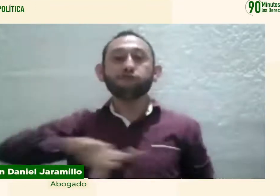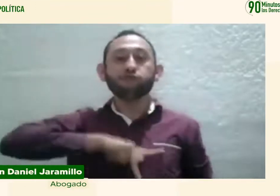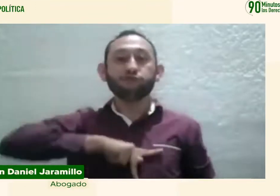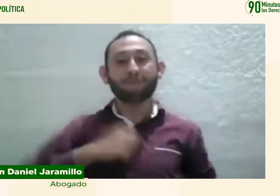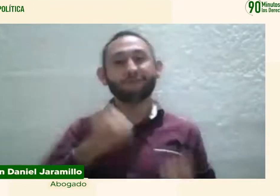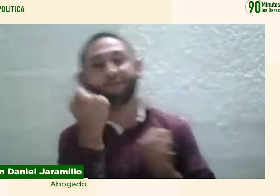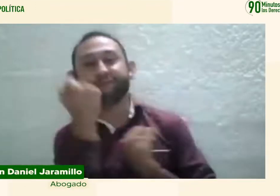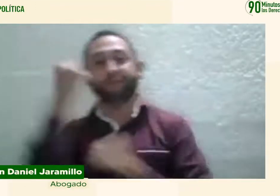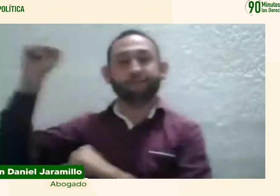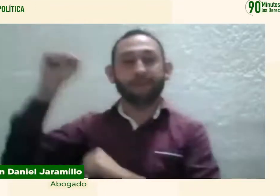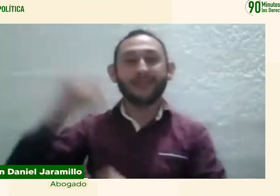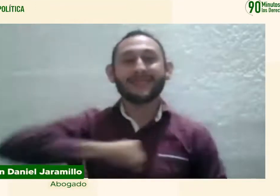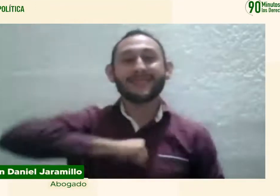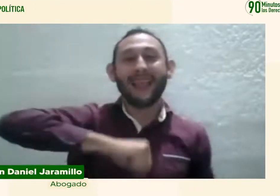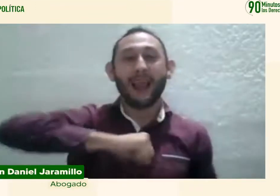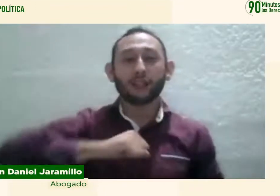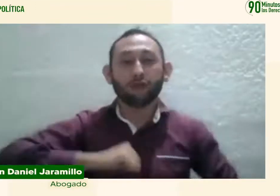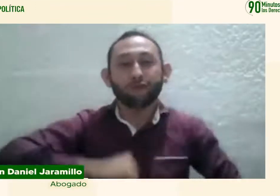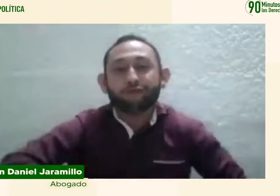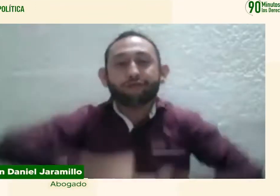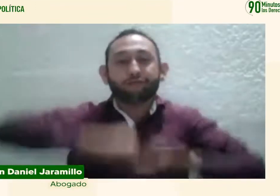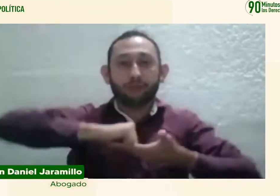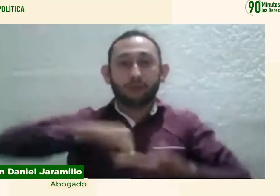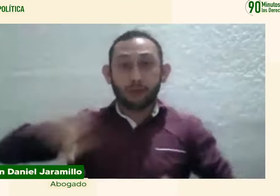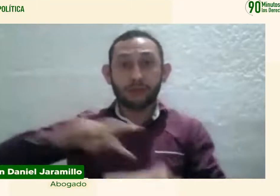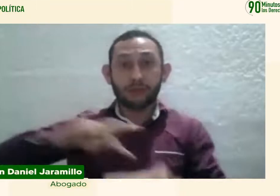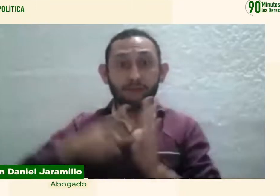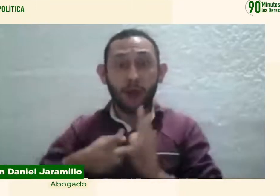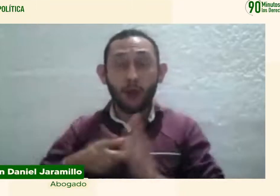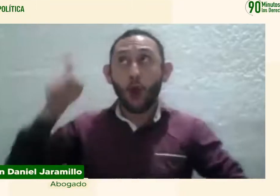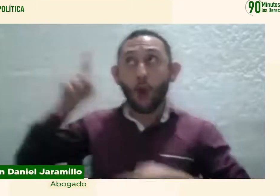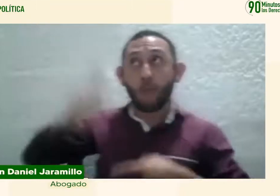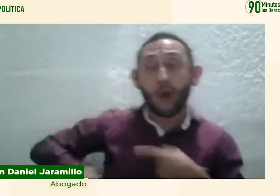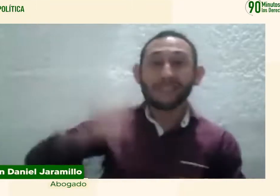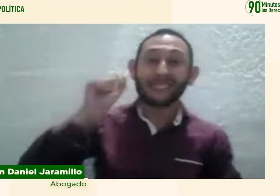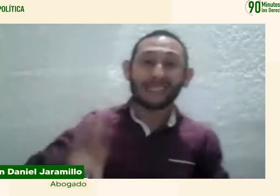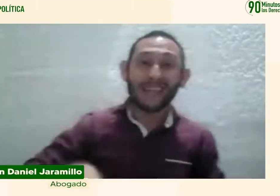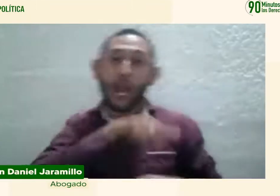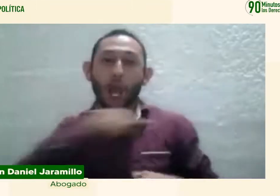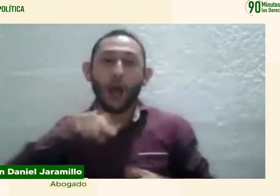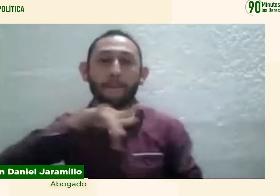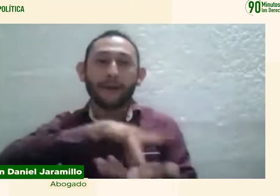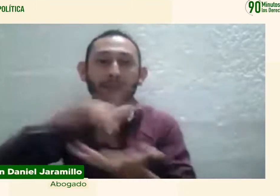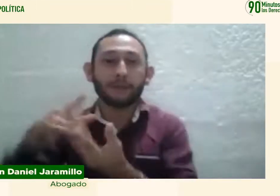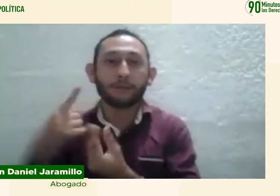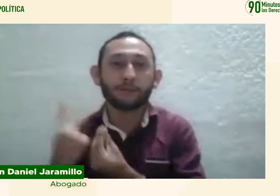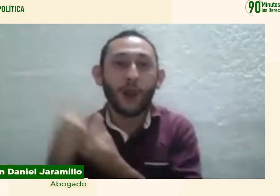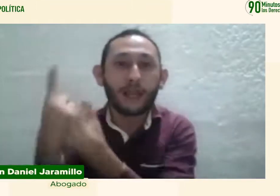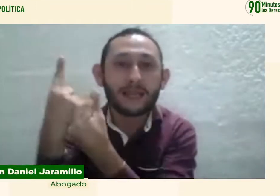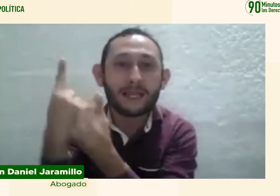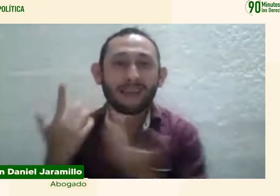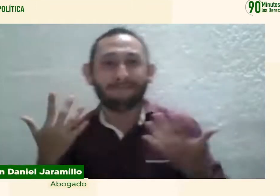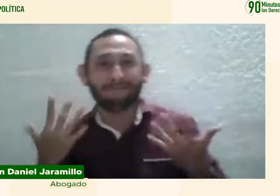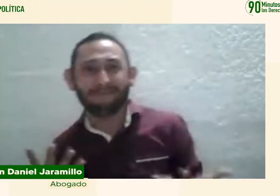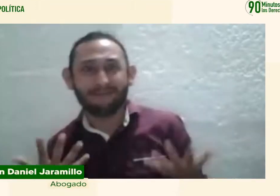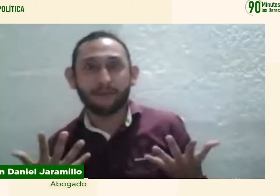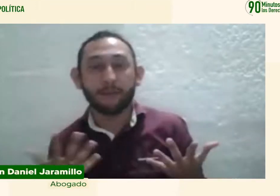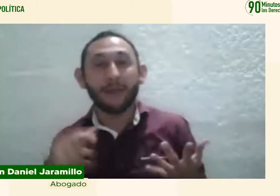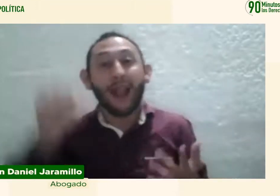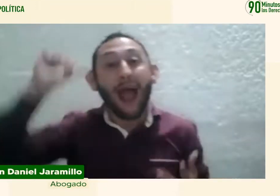procesos frente al gobierno no lo pueden hacer pero dentro de su restablecimiento de derechos se puede tener en cuenta si